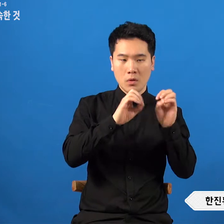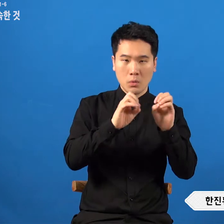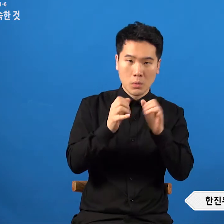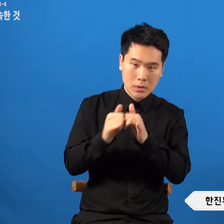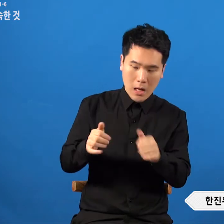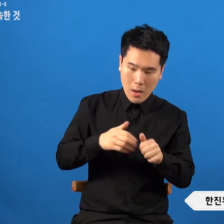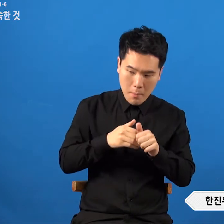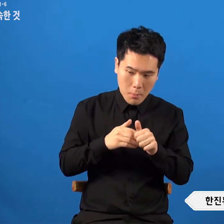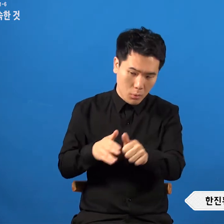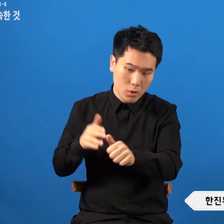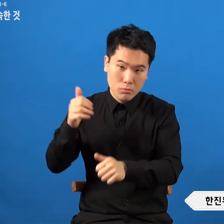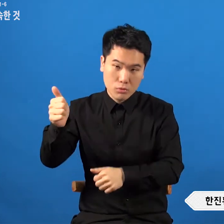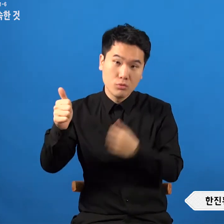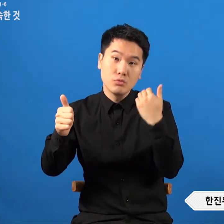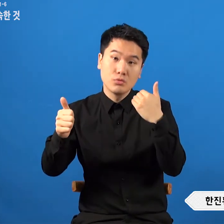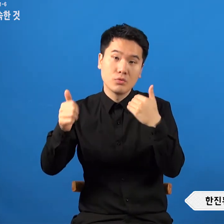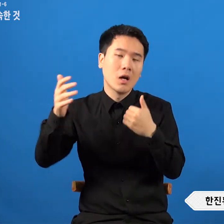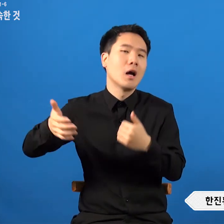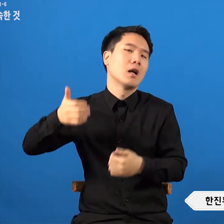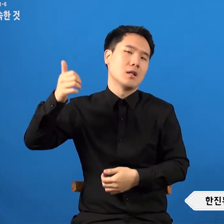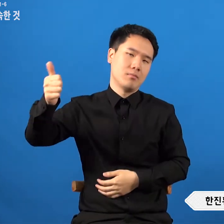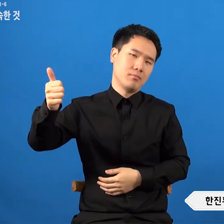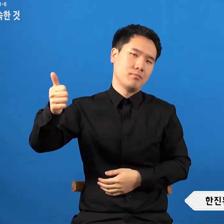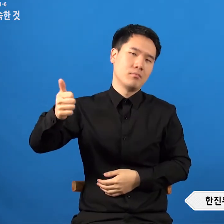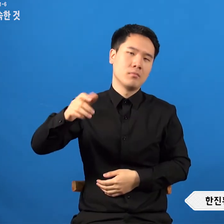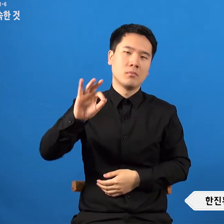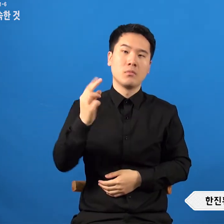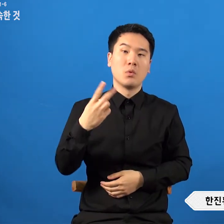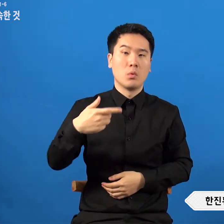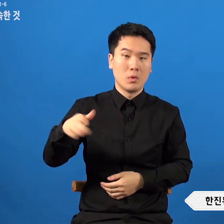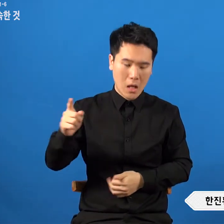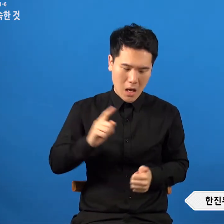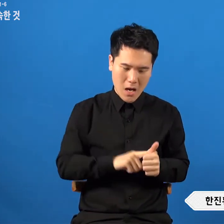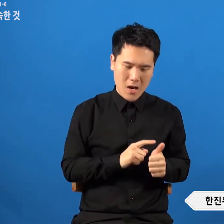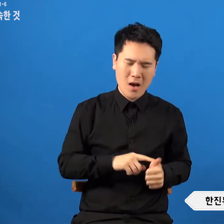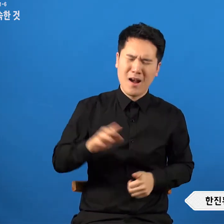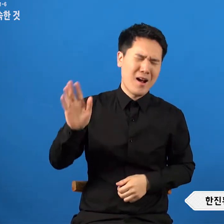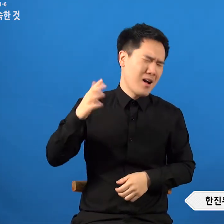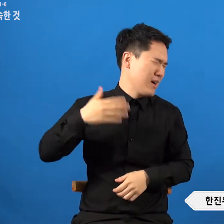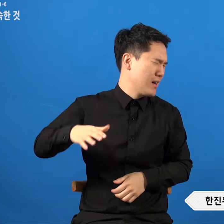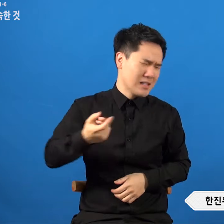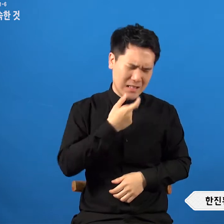선교사를 보내시는 분도 하나님이십니다. 요나는 안 가려고